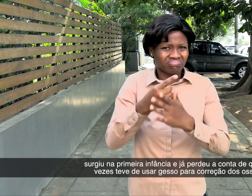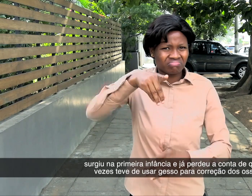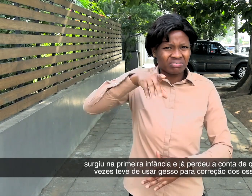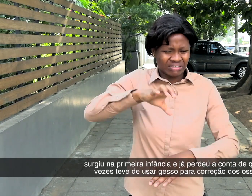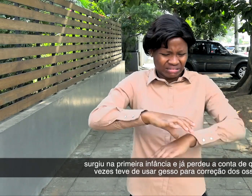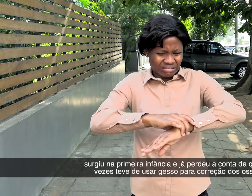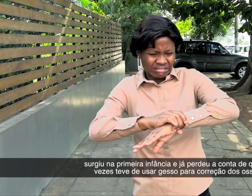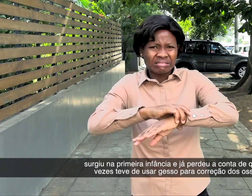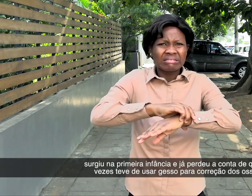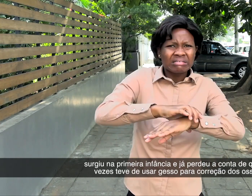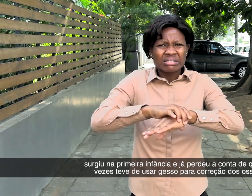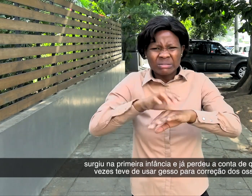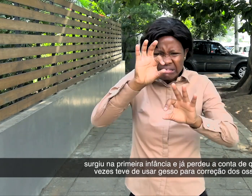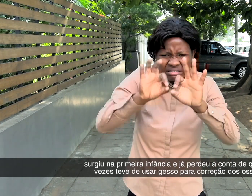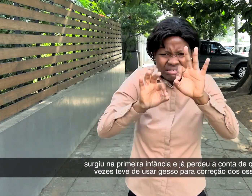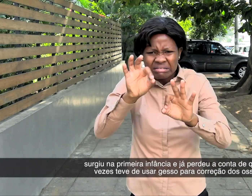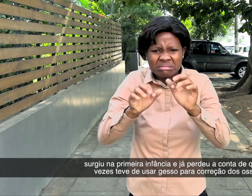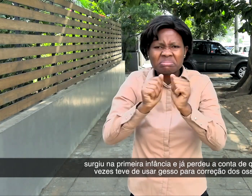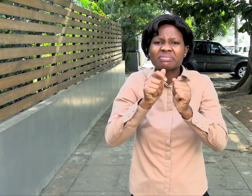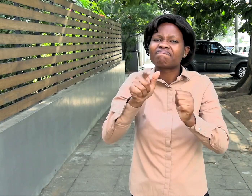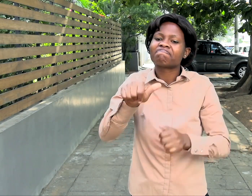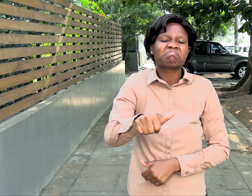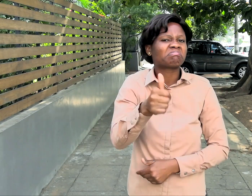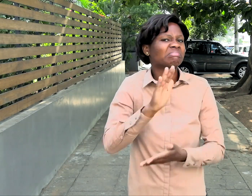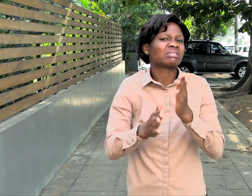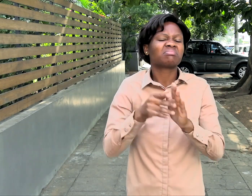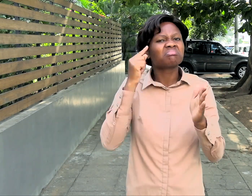quantas vezes teve de usar gesso para a correção dos ossos.